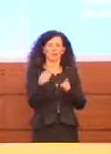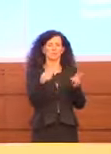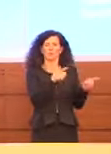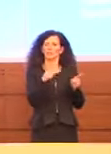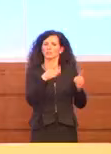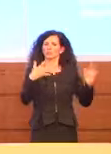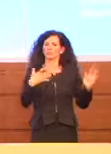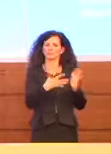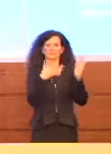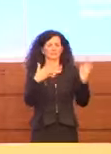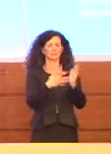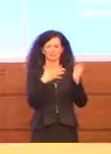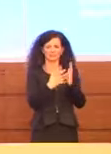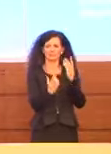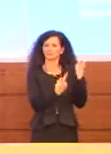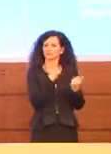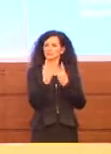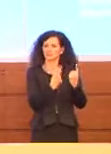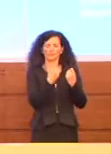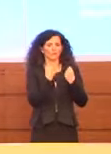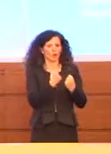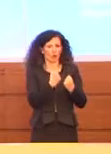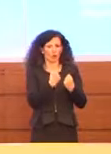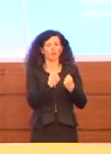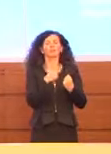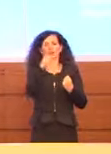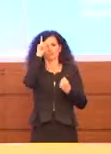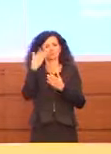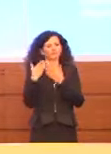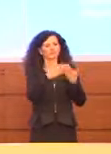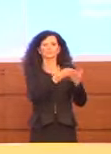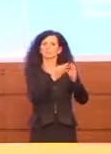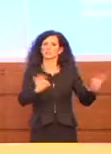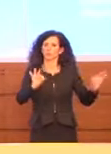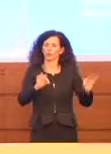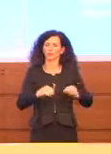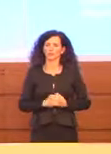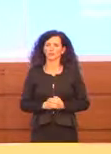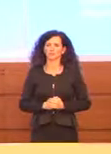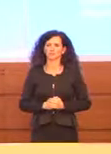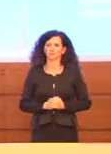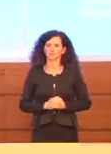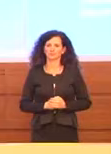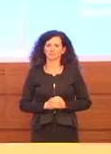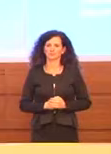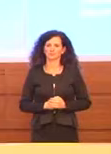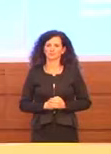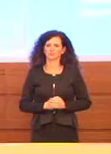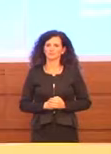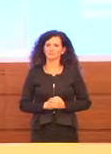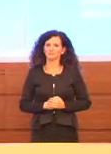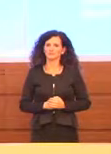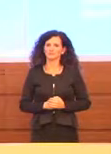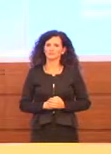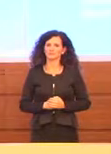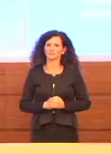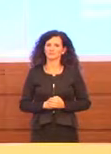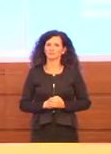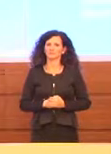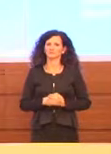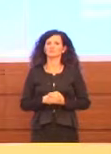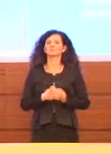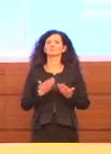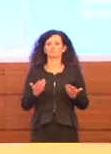particolare criticità e di difficoltà voglio anche ricordare visto che siamo stiamo parlando delle